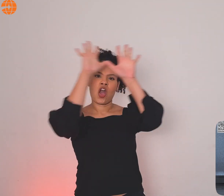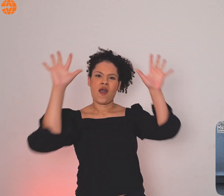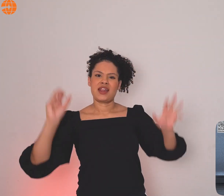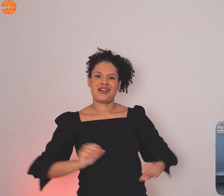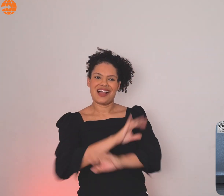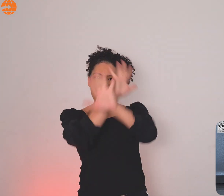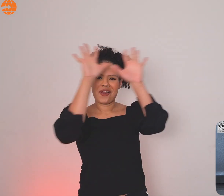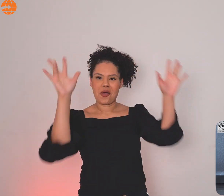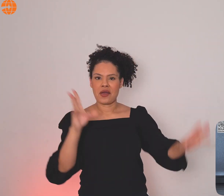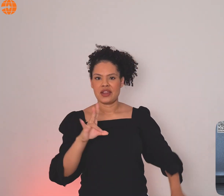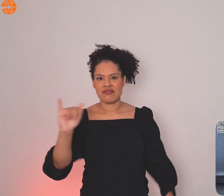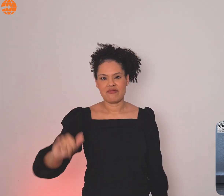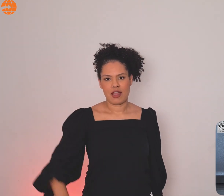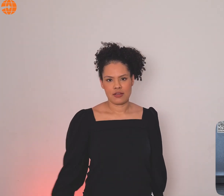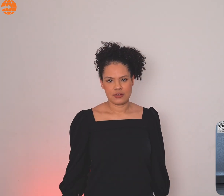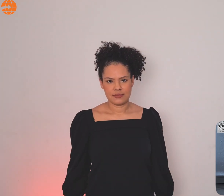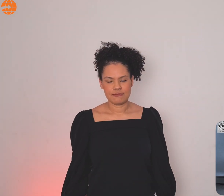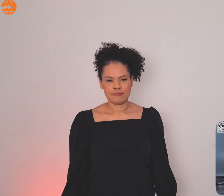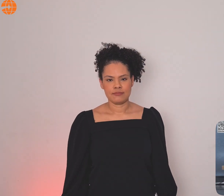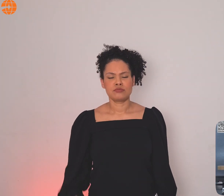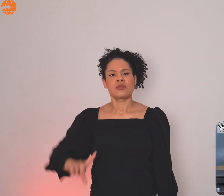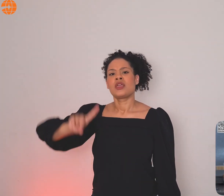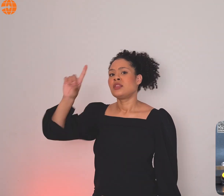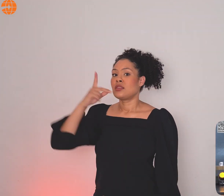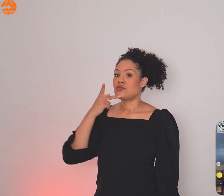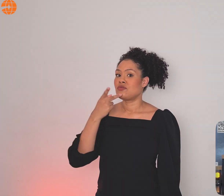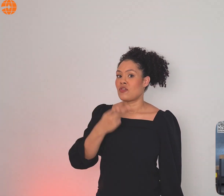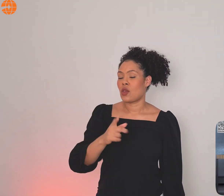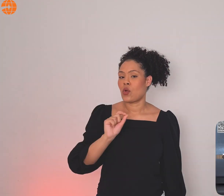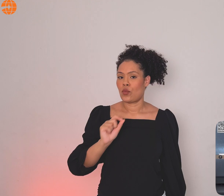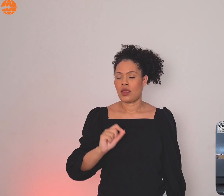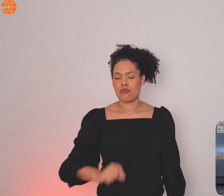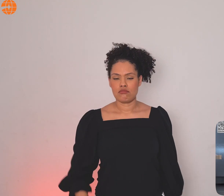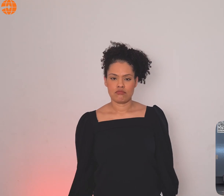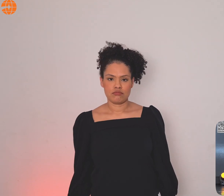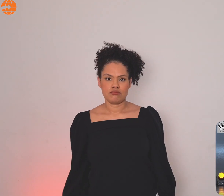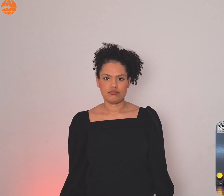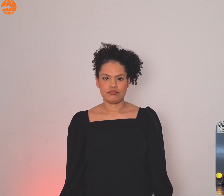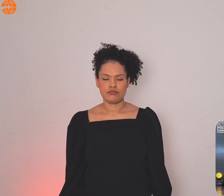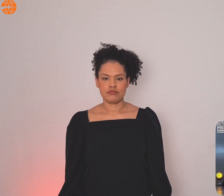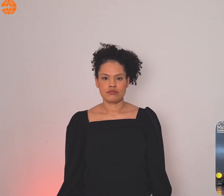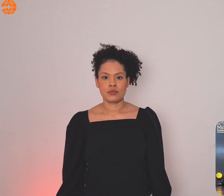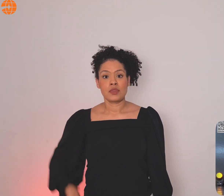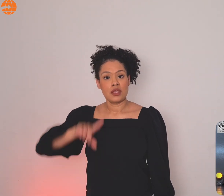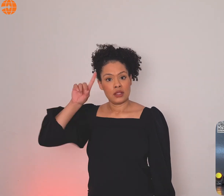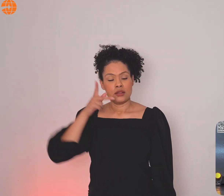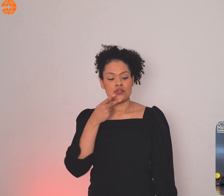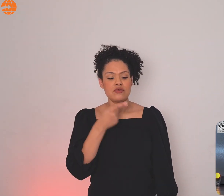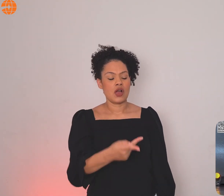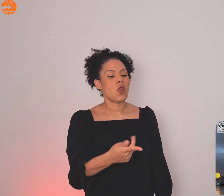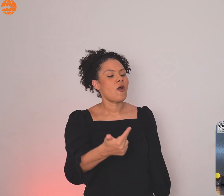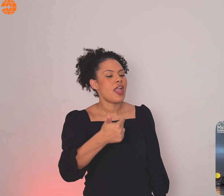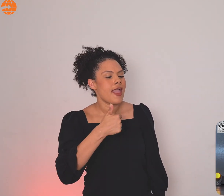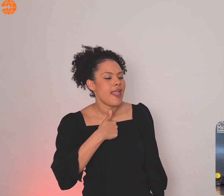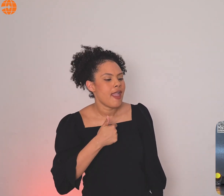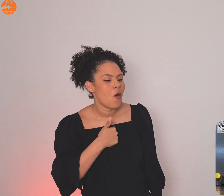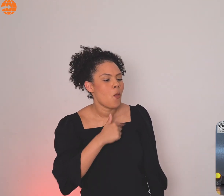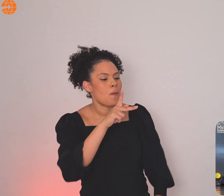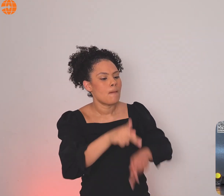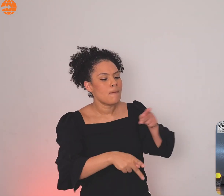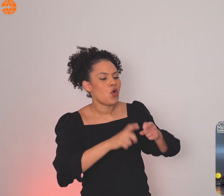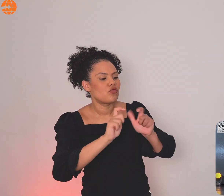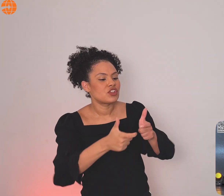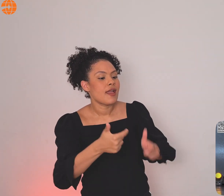seus cavaleiros. O que Deus falou com o povo? Aqui, eu vou ser glorificado. Sabe por